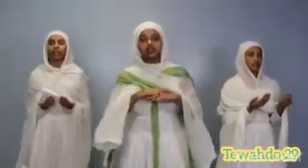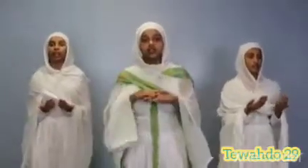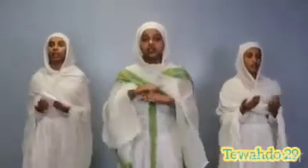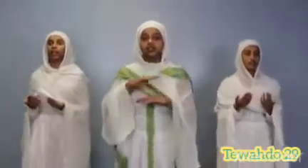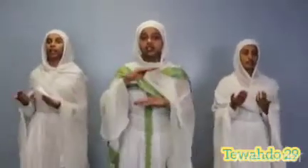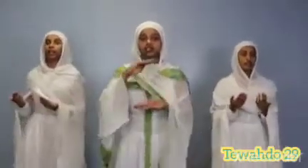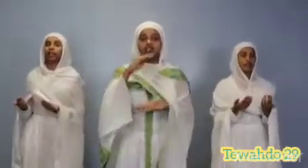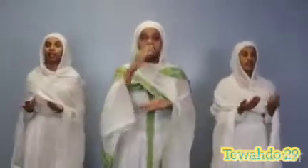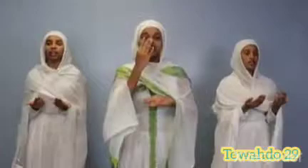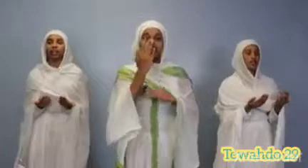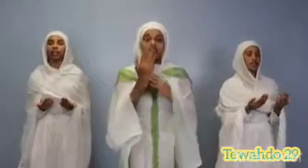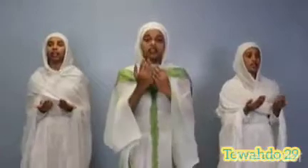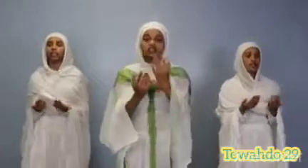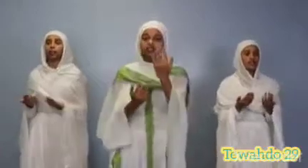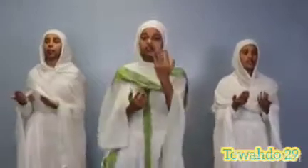ካህናት በመቅደስ